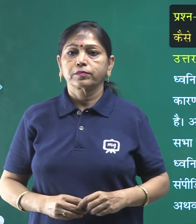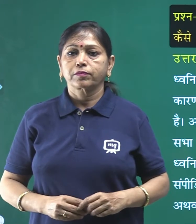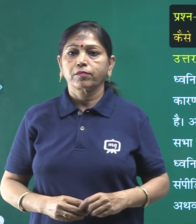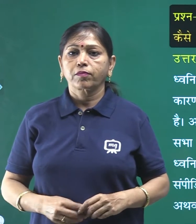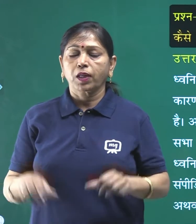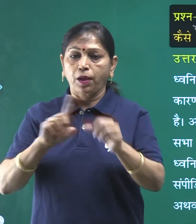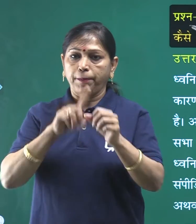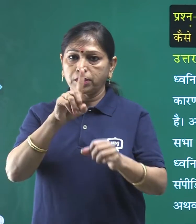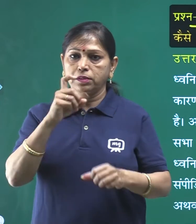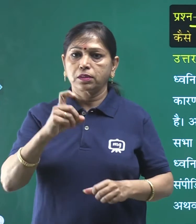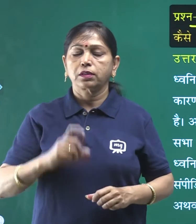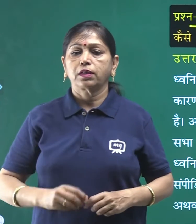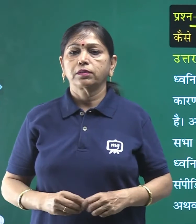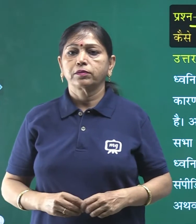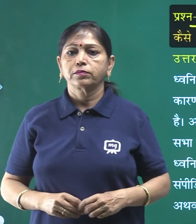प्रश्न 17,